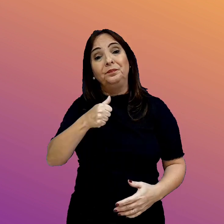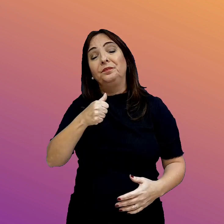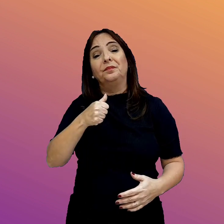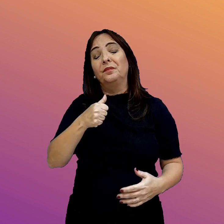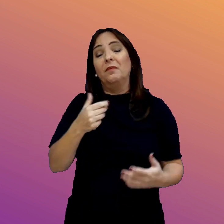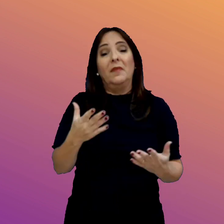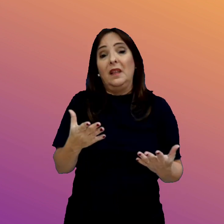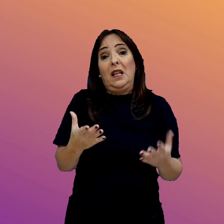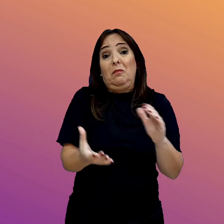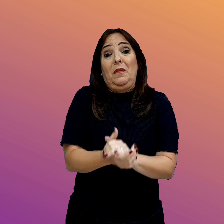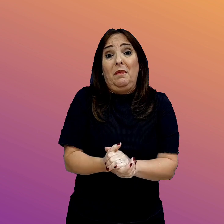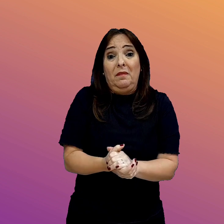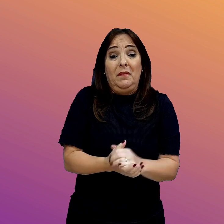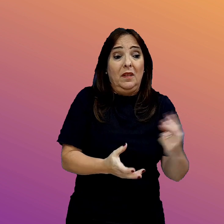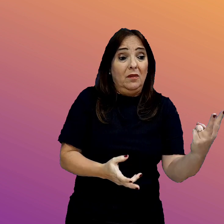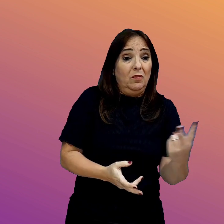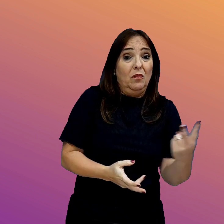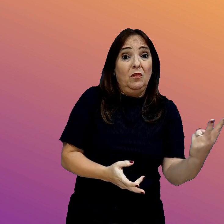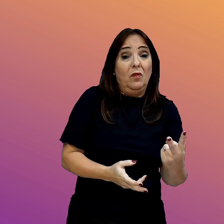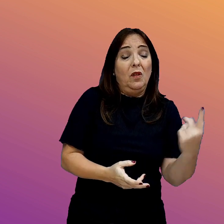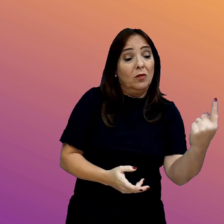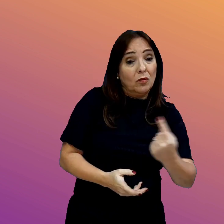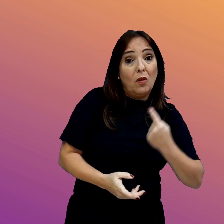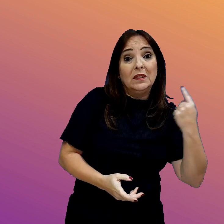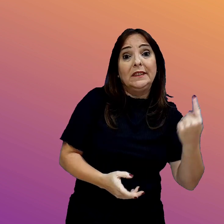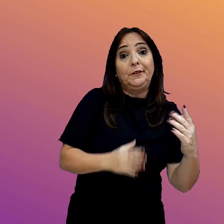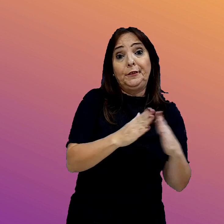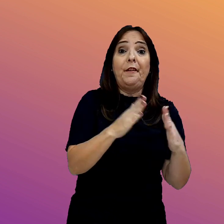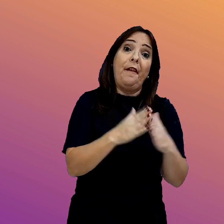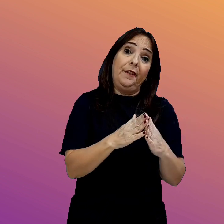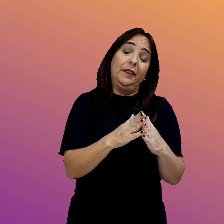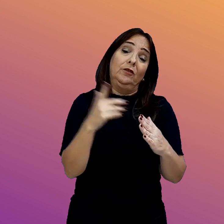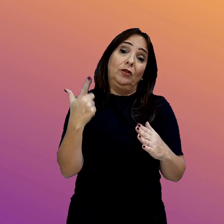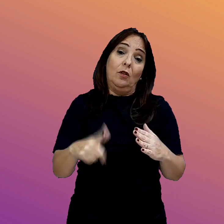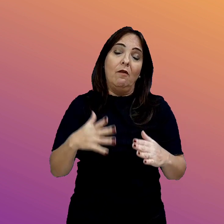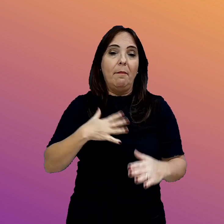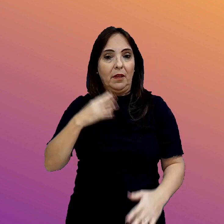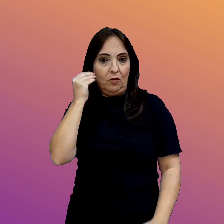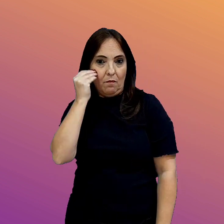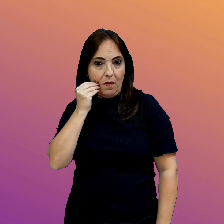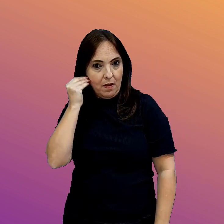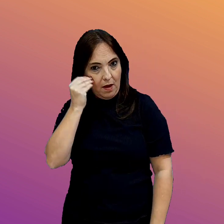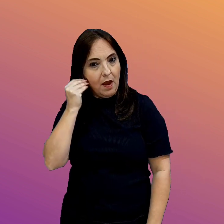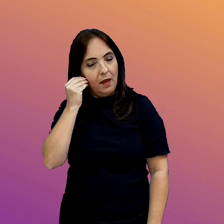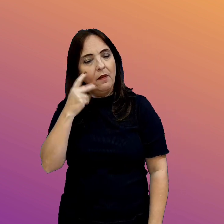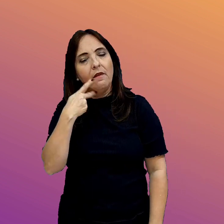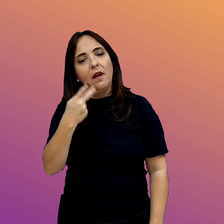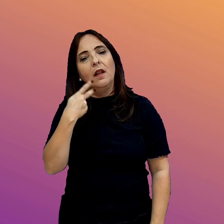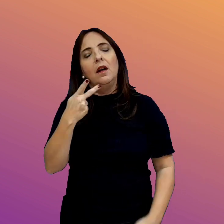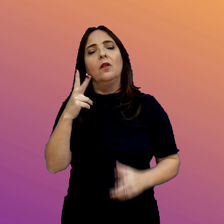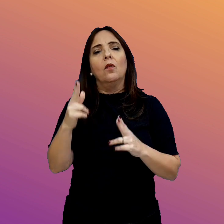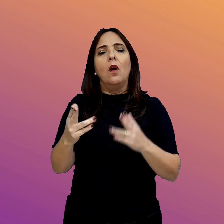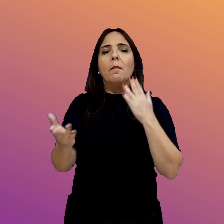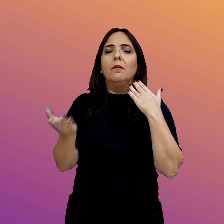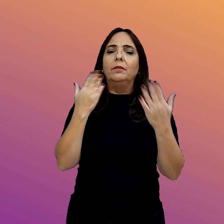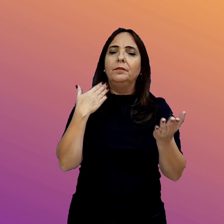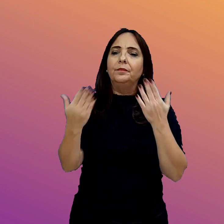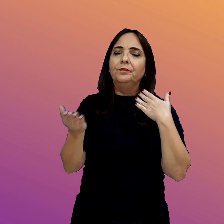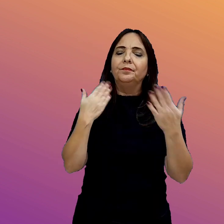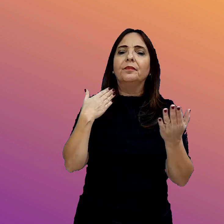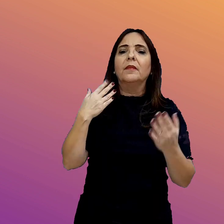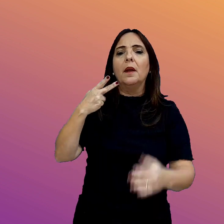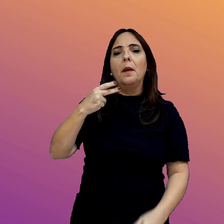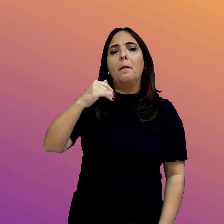que estar sólido, saudável. E a minha experiência, eu e Maura, Camila, falando até como psicólogo, pais com